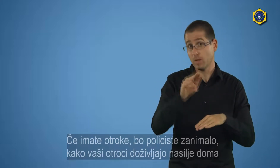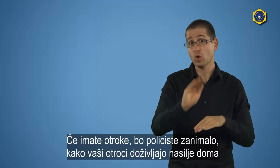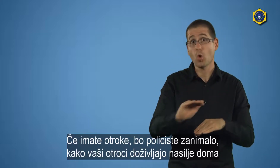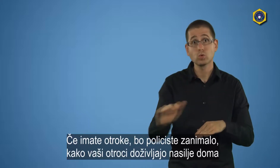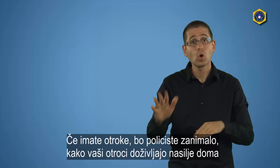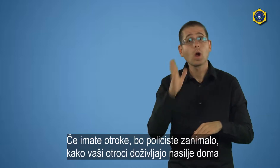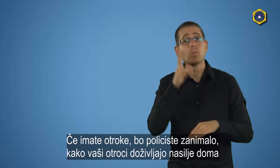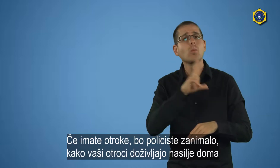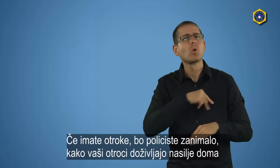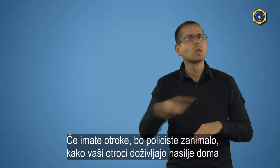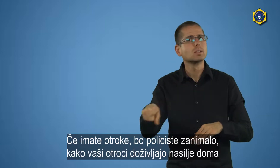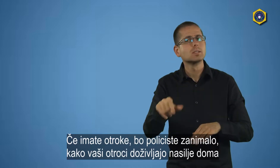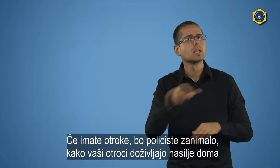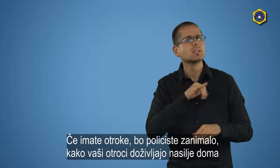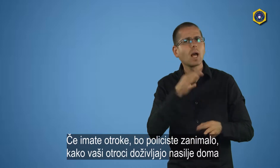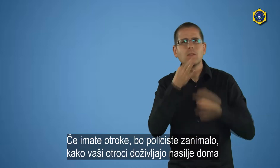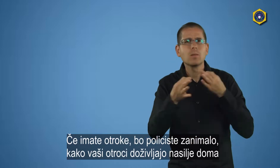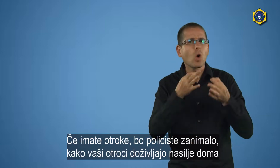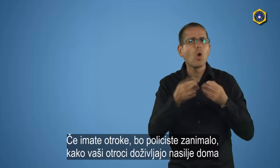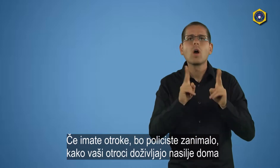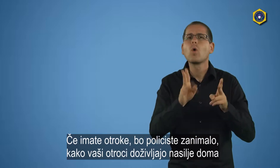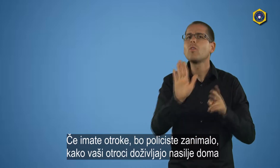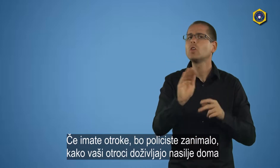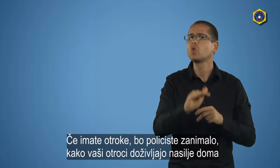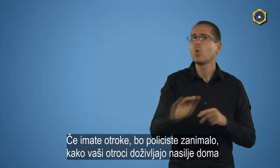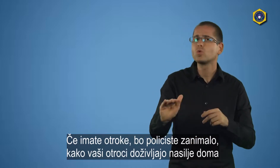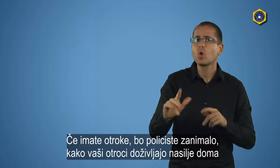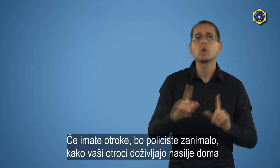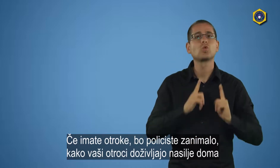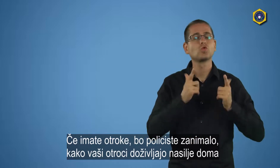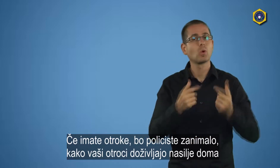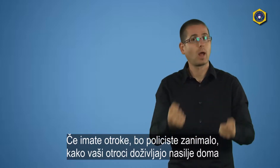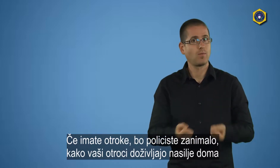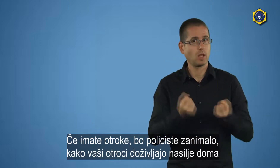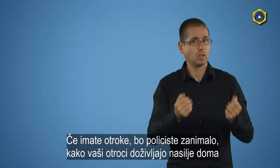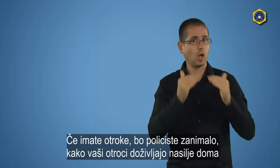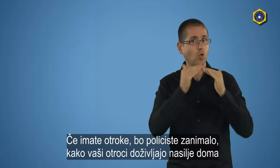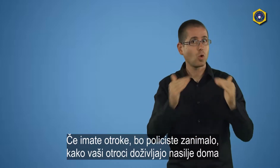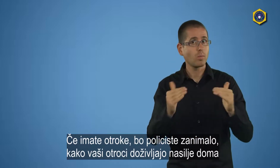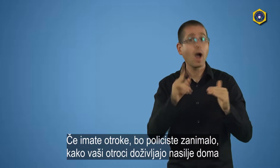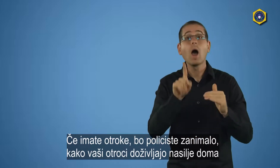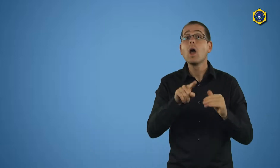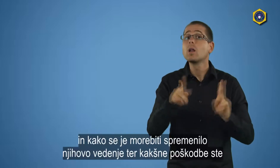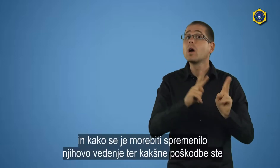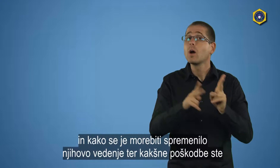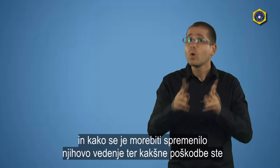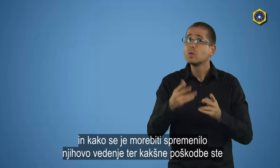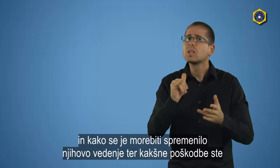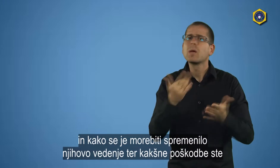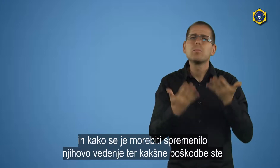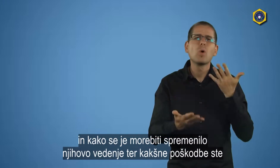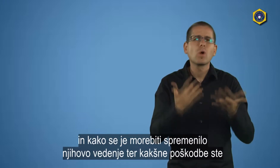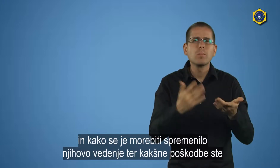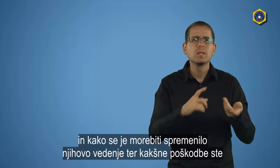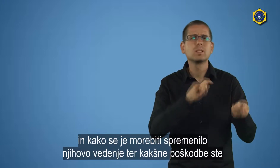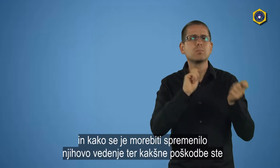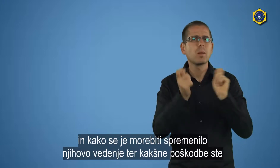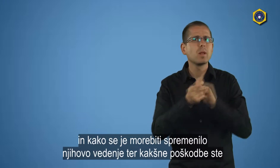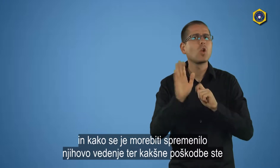Če imate otroke, bo policiste zanimalo, kako vaši otroci doživljajo nasilje doma in kako se je morebiti spremenilo